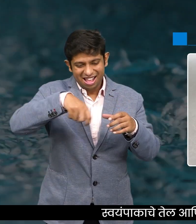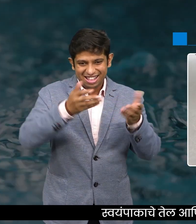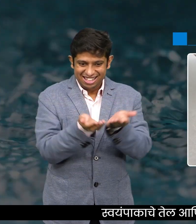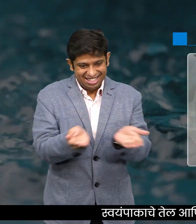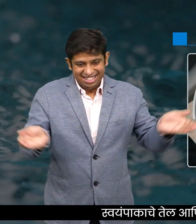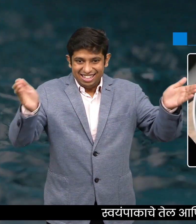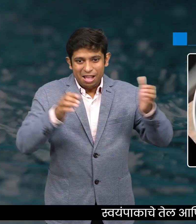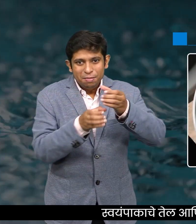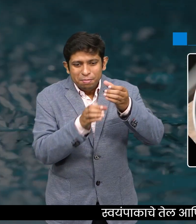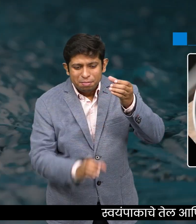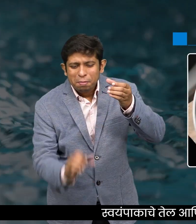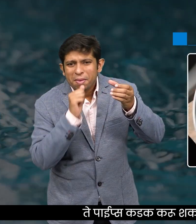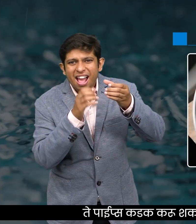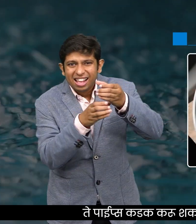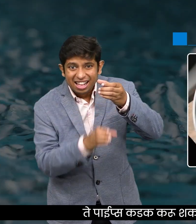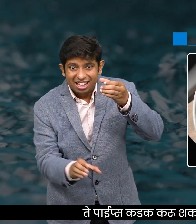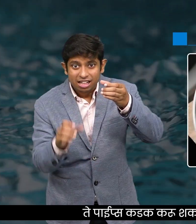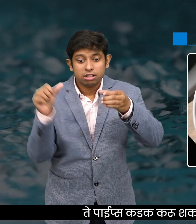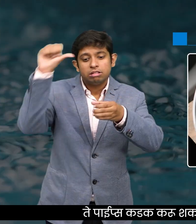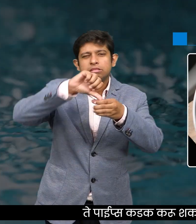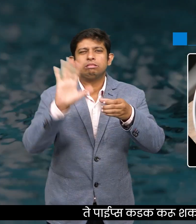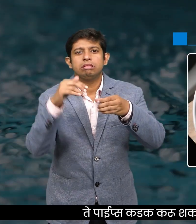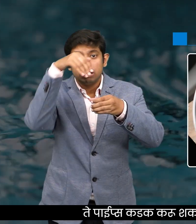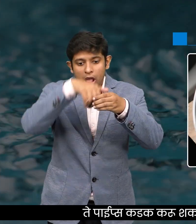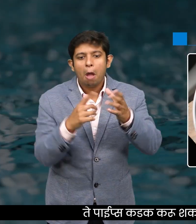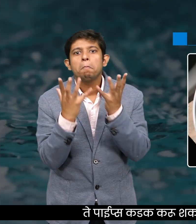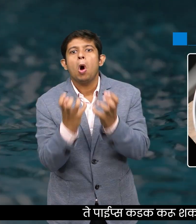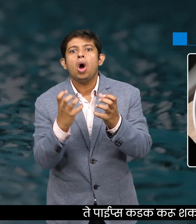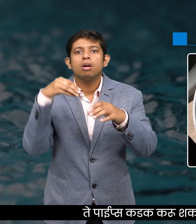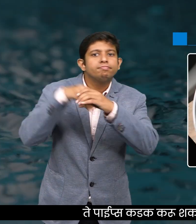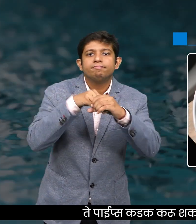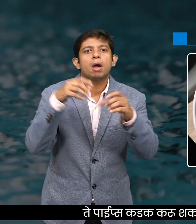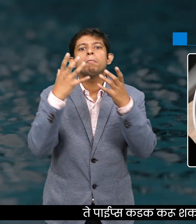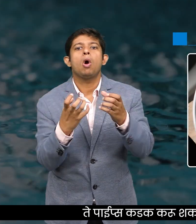नये. ते पाईप्स कडक करू शकतात आणि ब्लॉक करू शकतात.